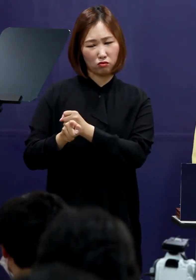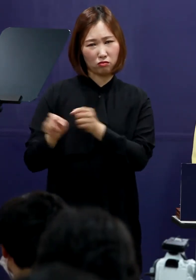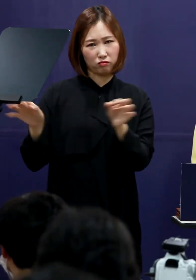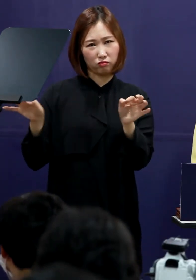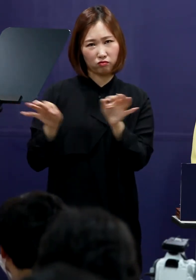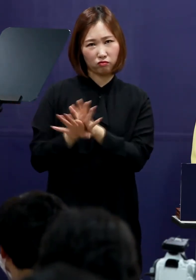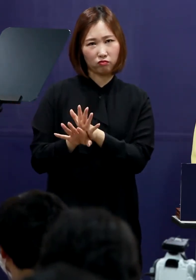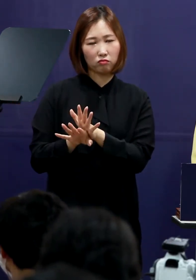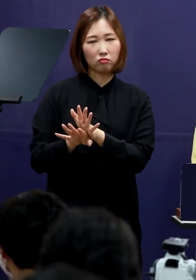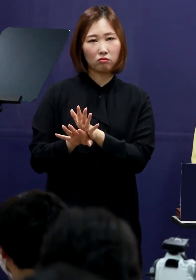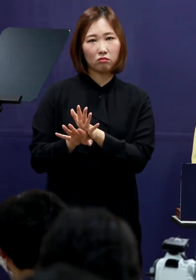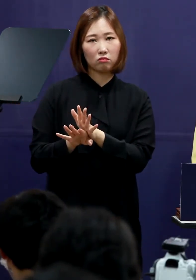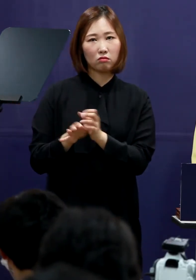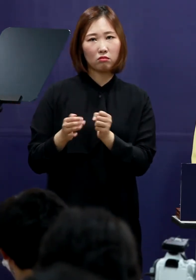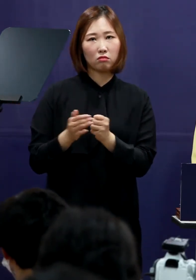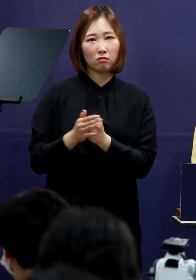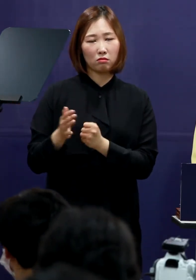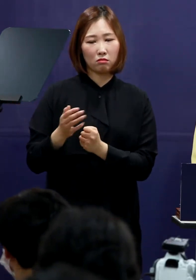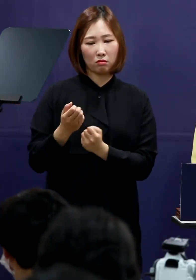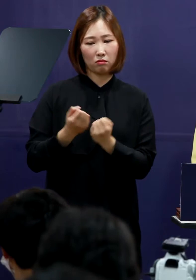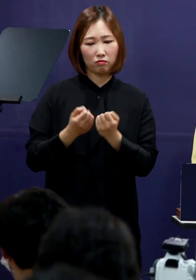말씀하신